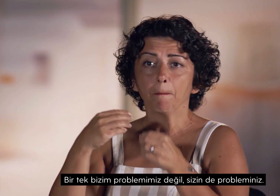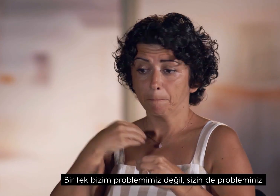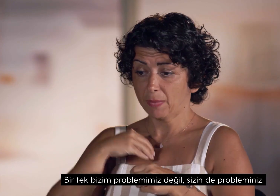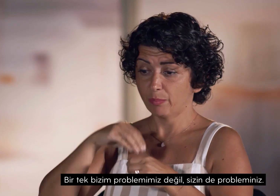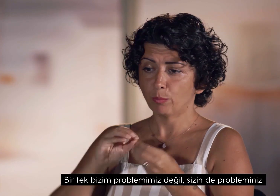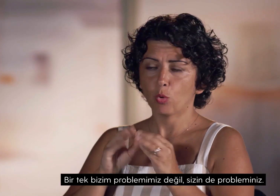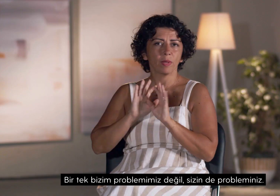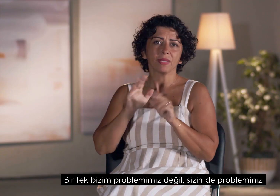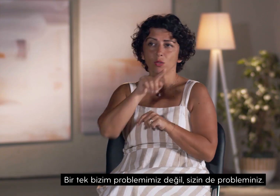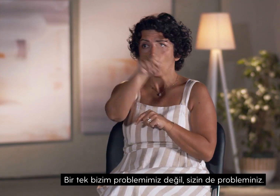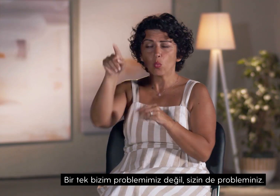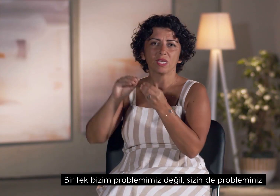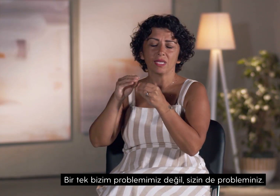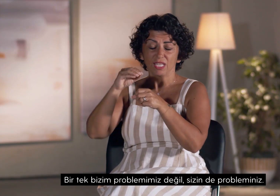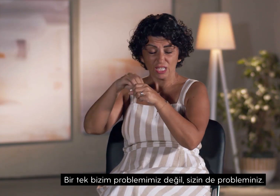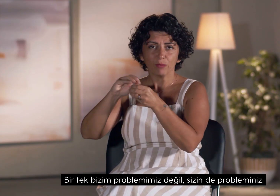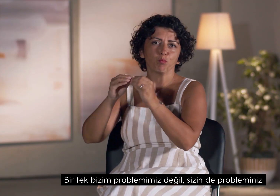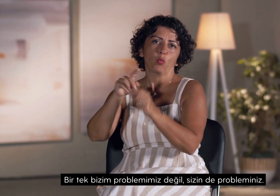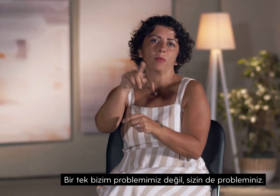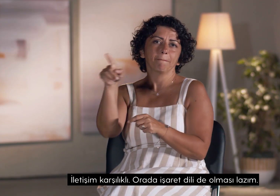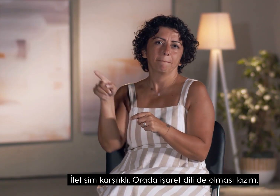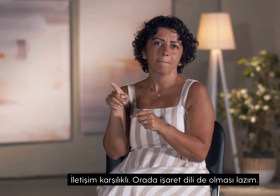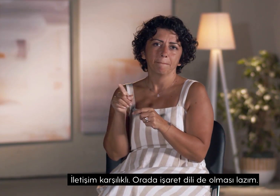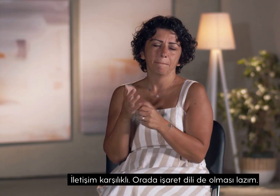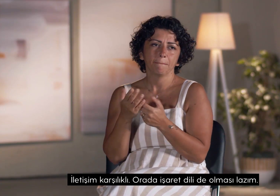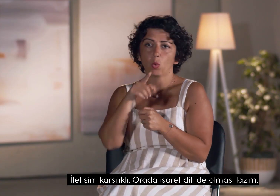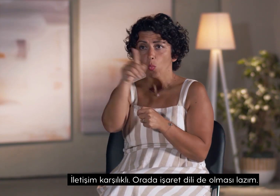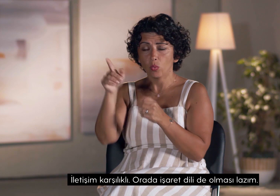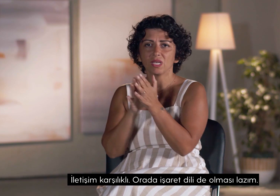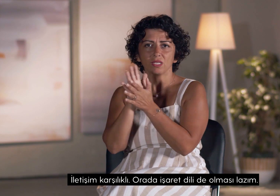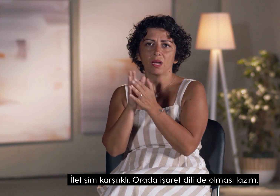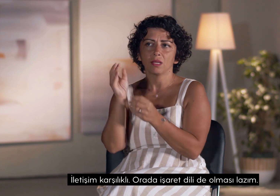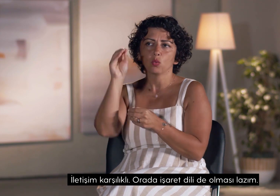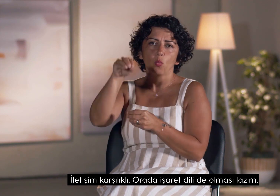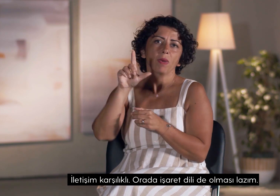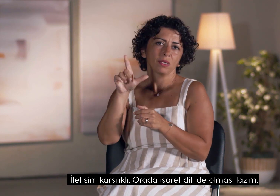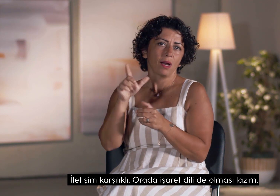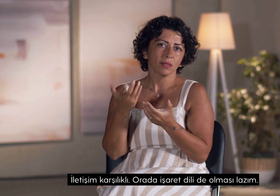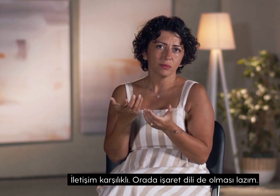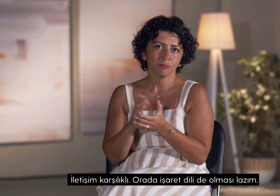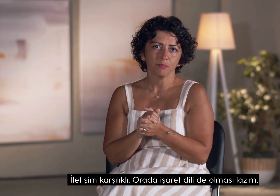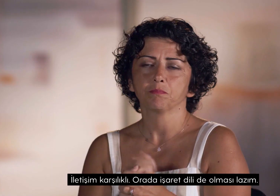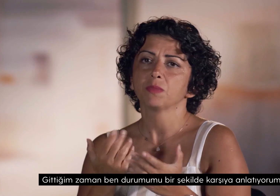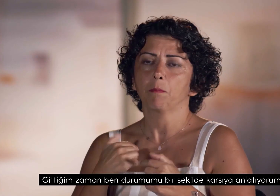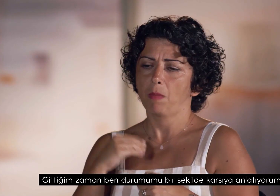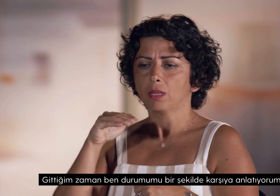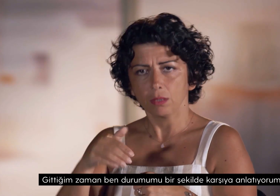tek bizim problemimiz değil, sizin de probleminiz. İletişim karşılıklı. Orada işaret dili de olması lazım. Gittiğim zaman